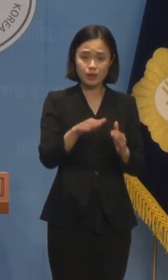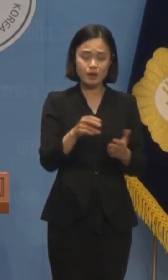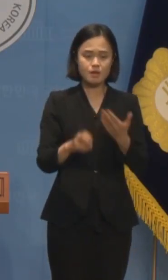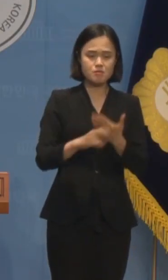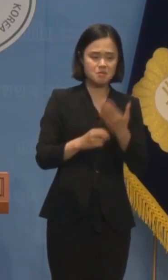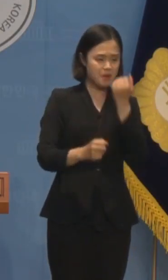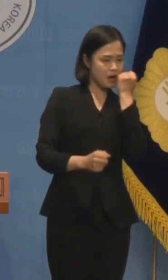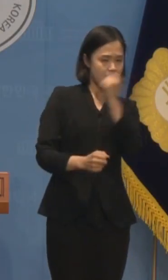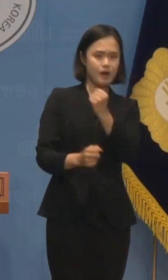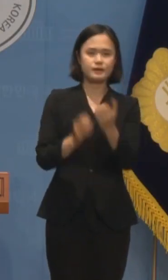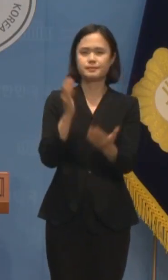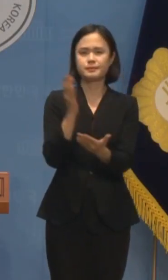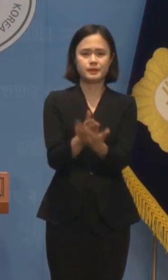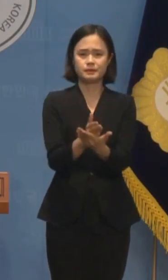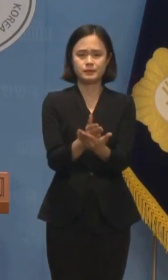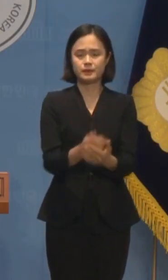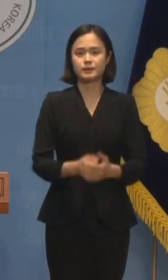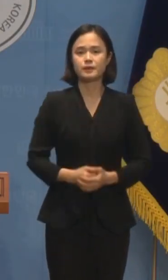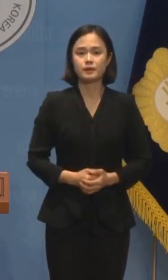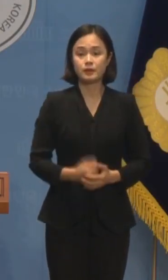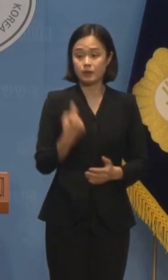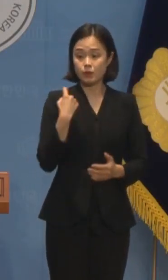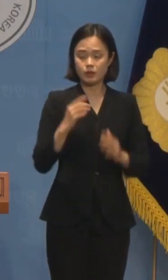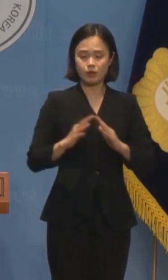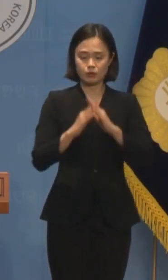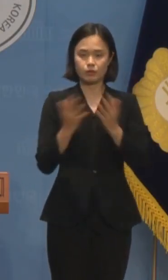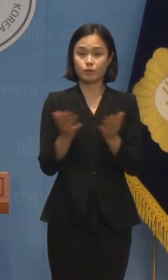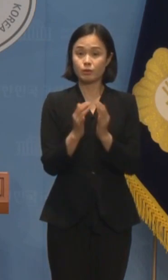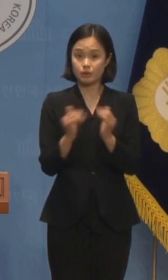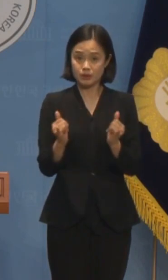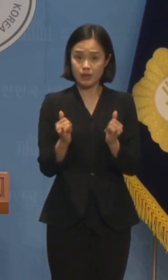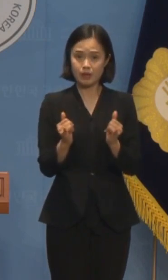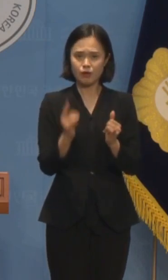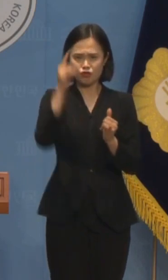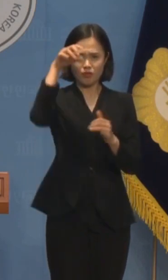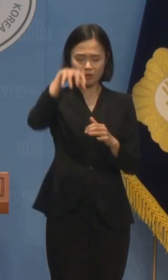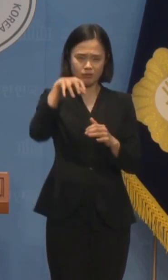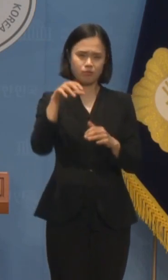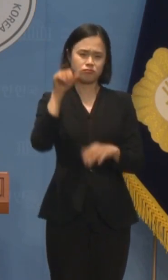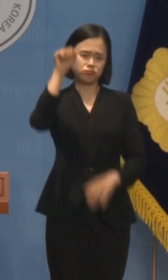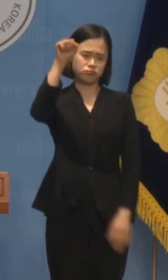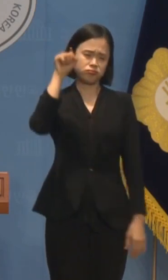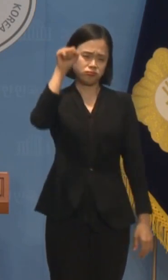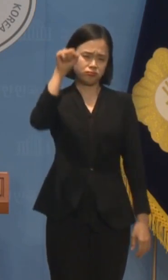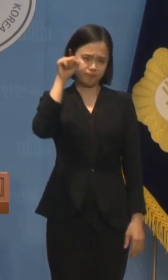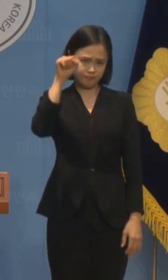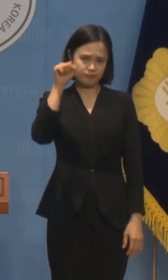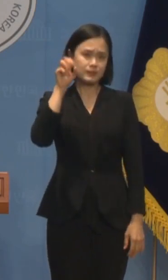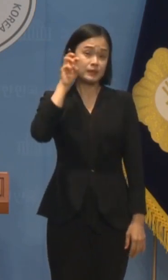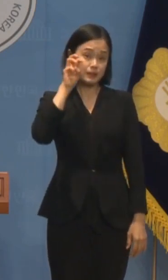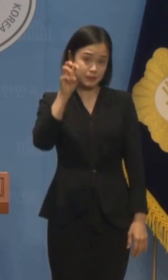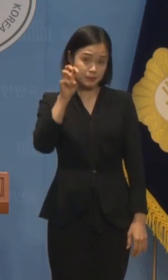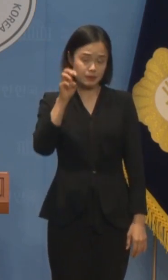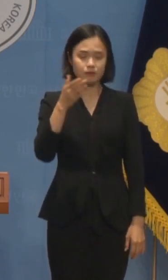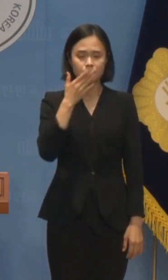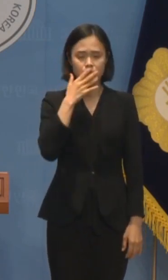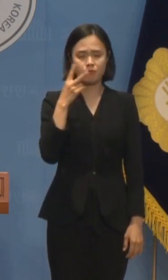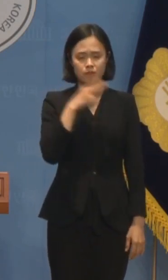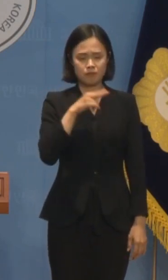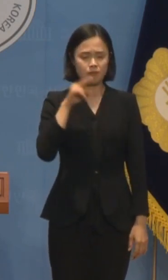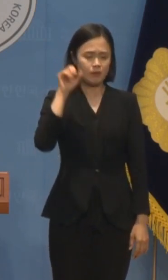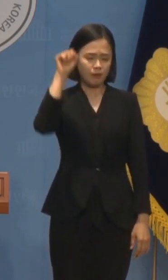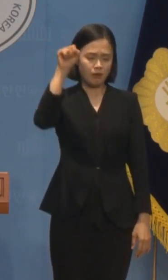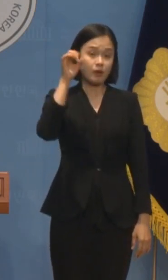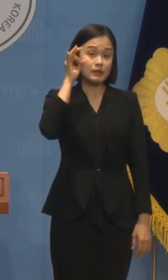마십시오. 어제 건설 노동자들은 고공농성 30일, 단식농성 10일 만에 삭감 없는